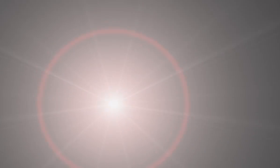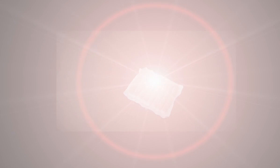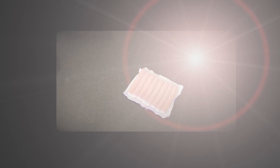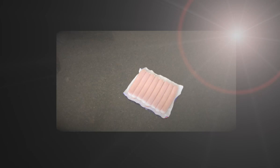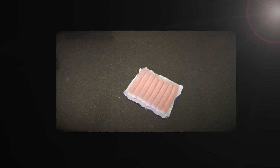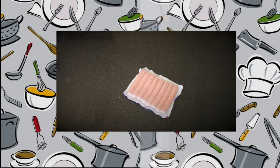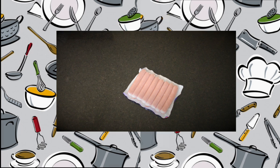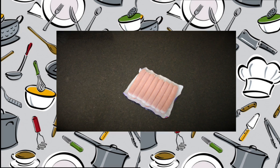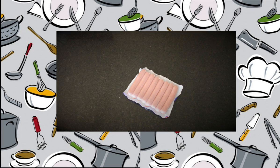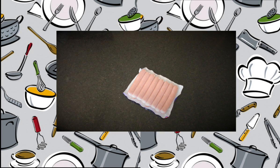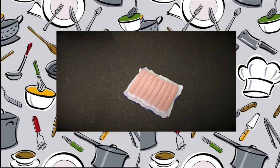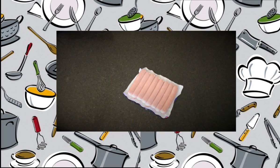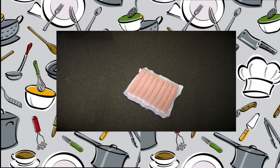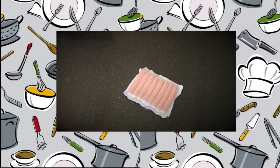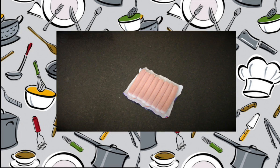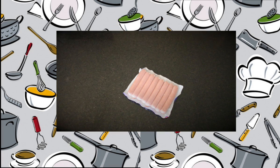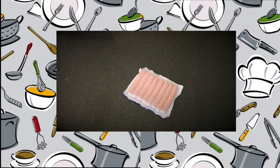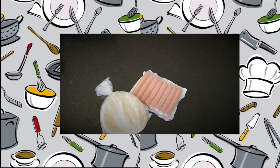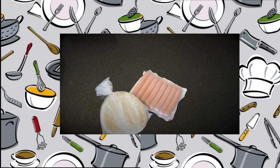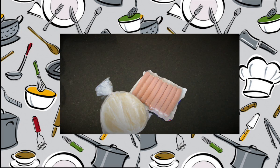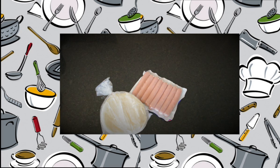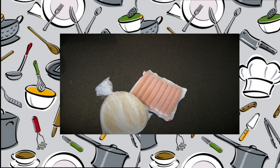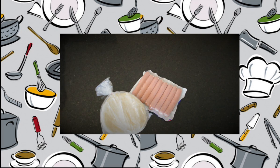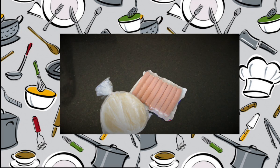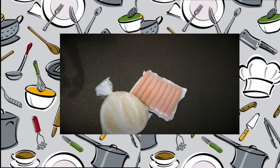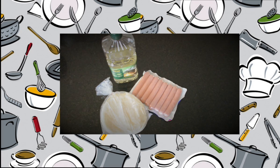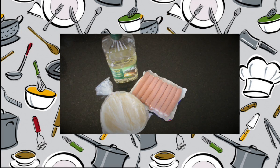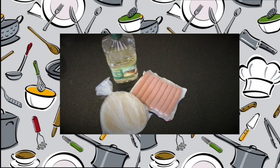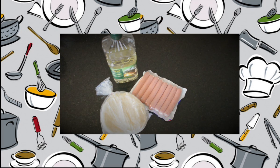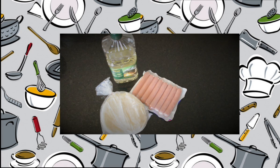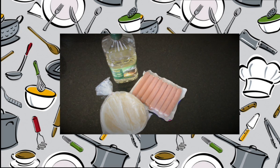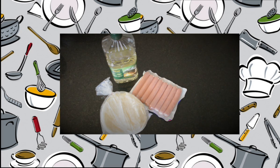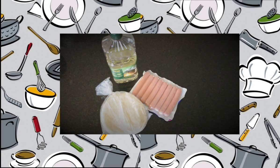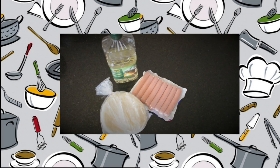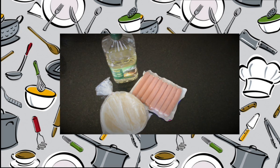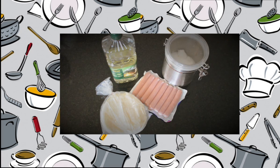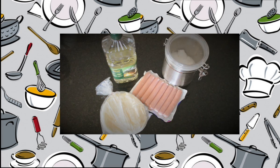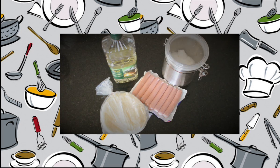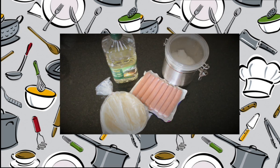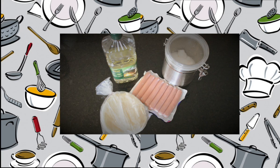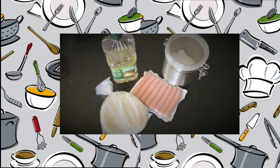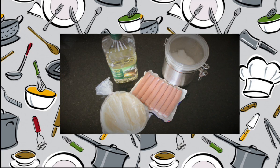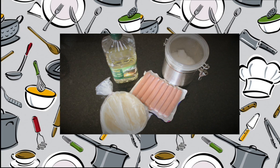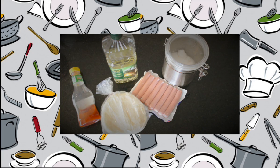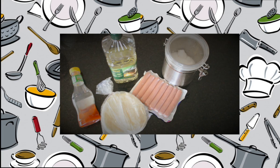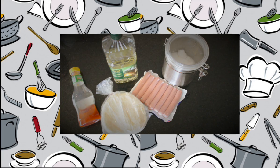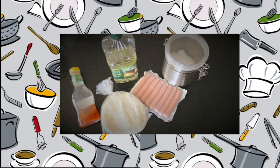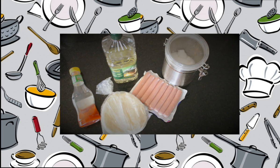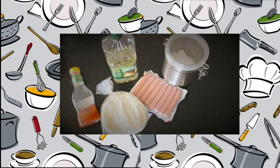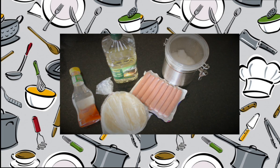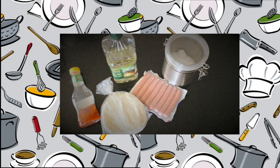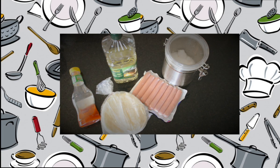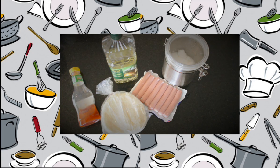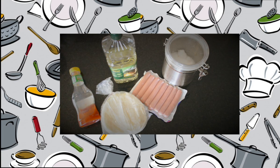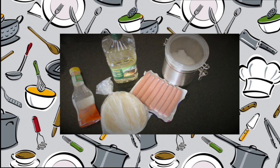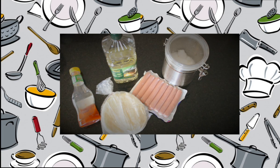a necesitar salchichas, tortillas de harina, aceite para freír, sal, ketchup